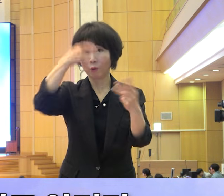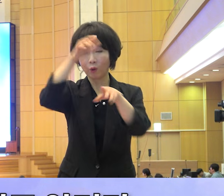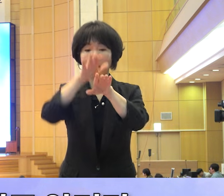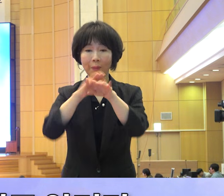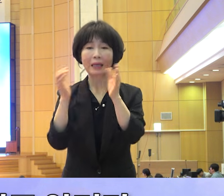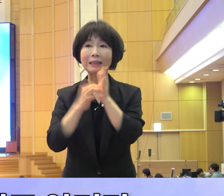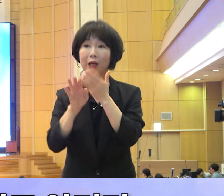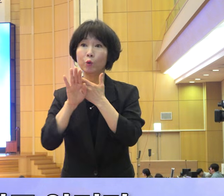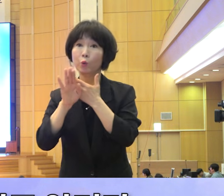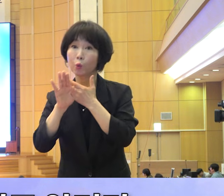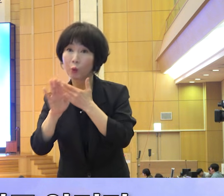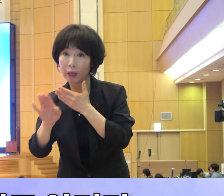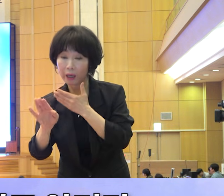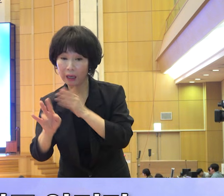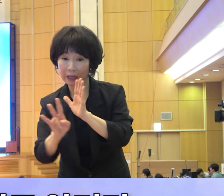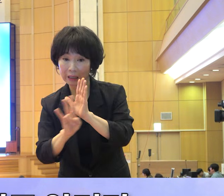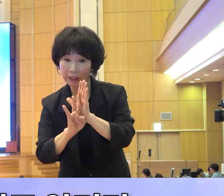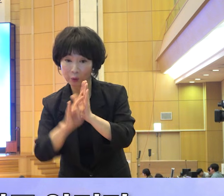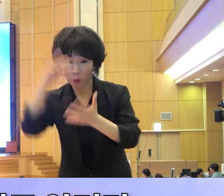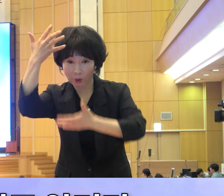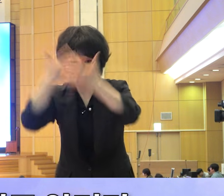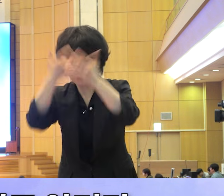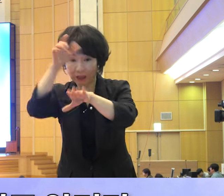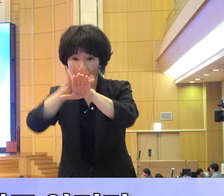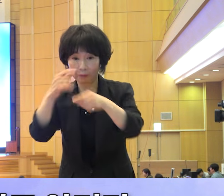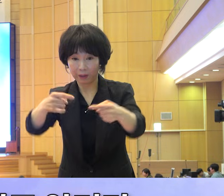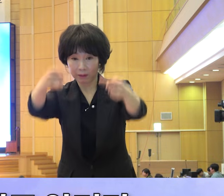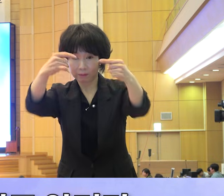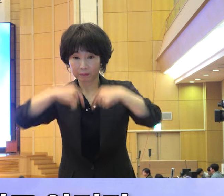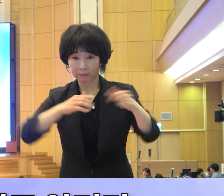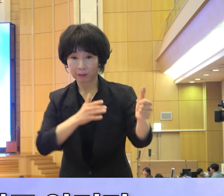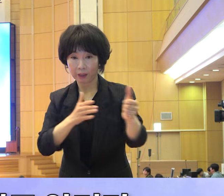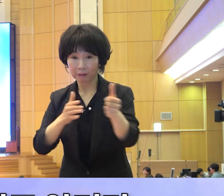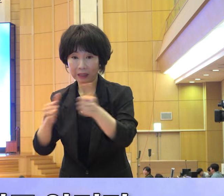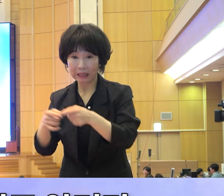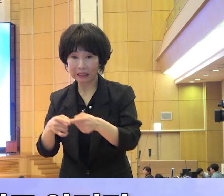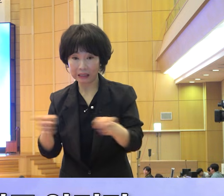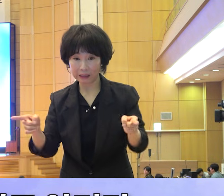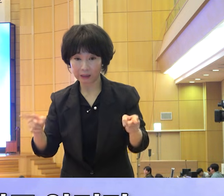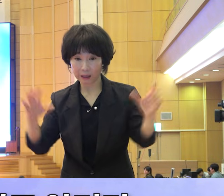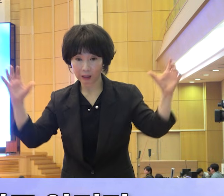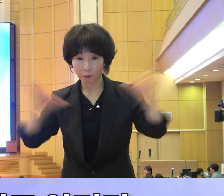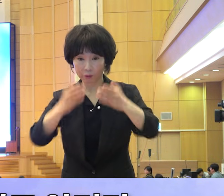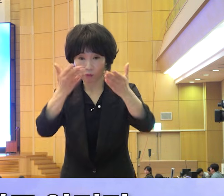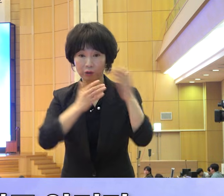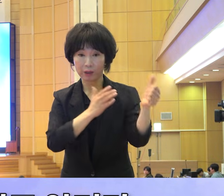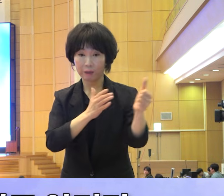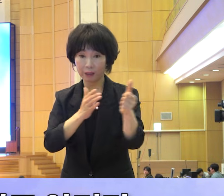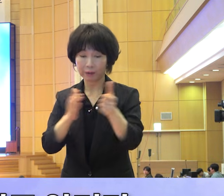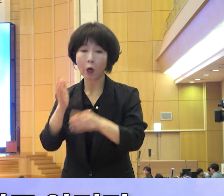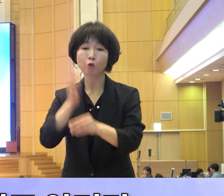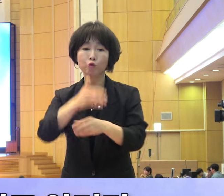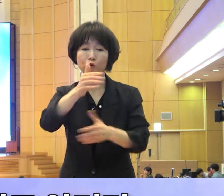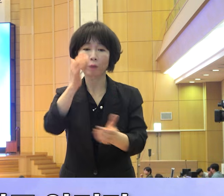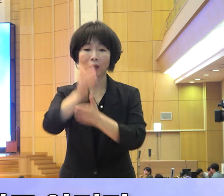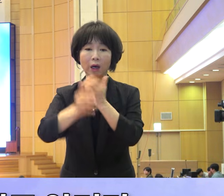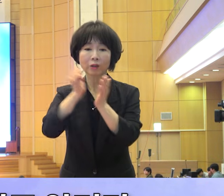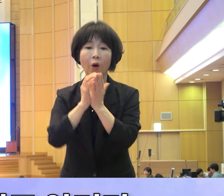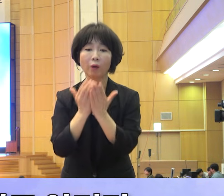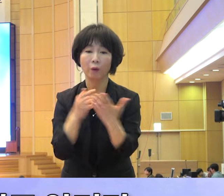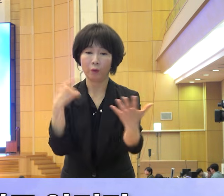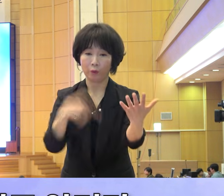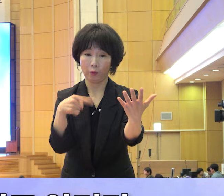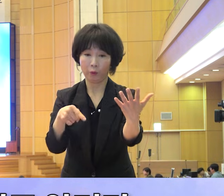후에 계시록 영상 예배 예루살렘 성전에서 중급 성경